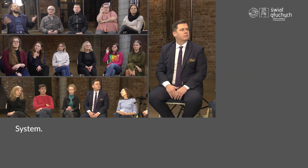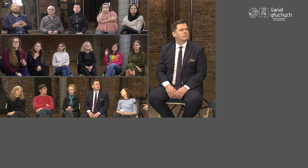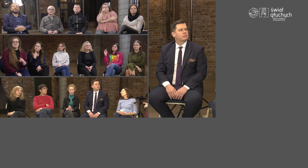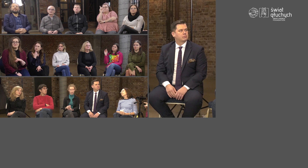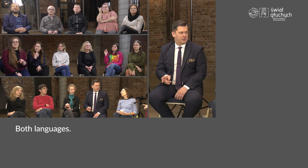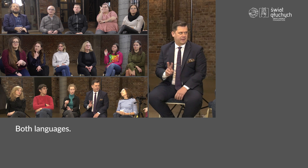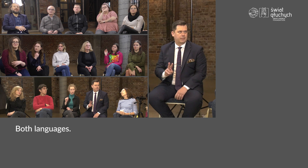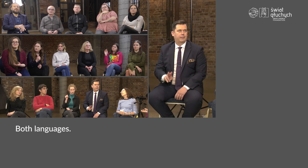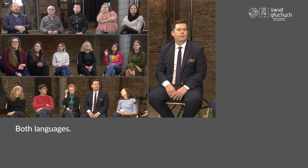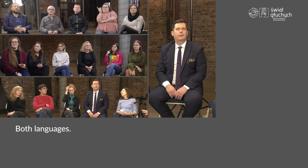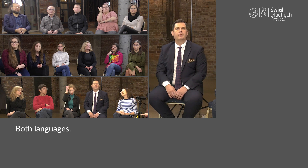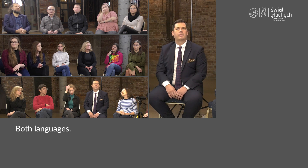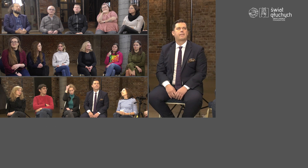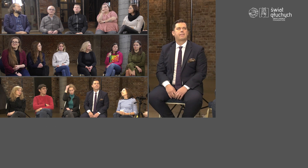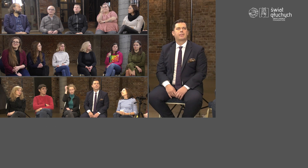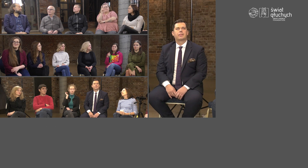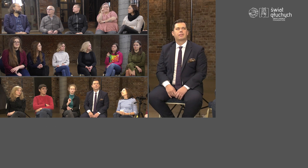System. 2.